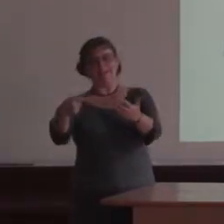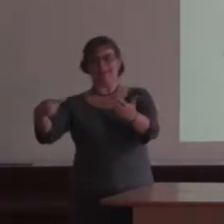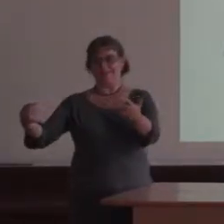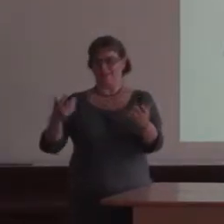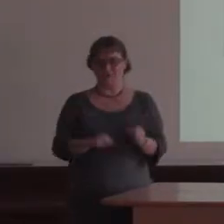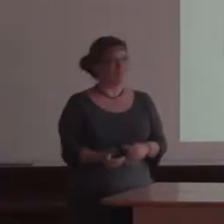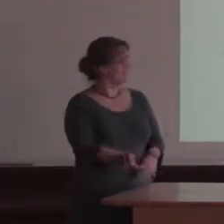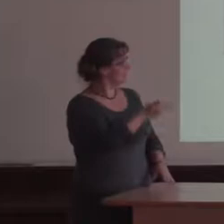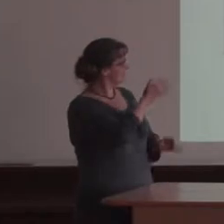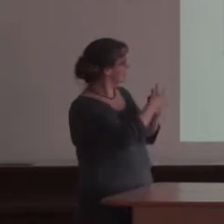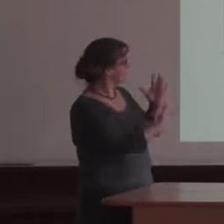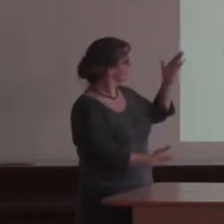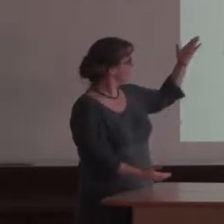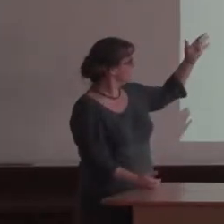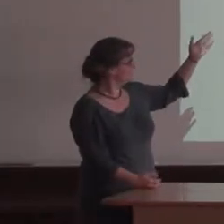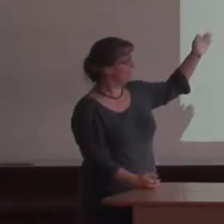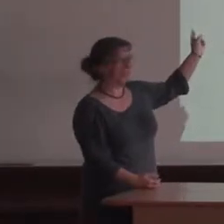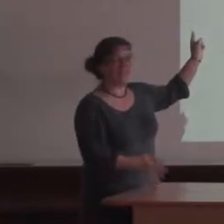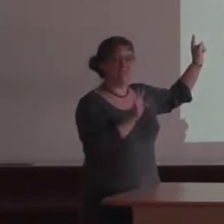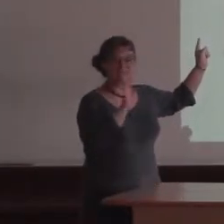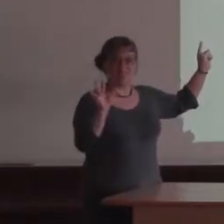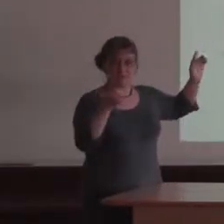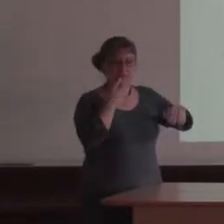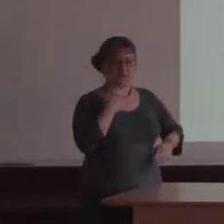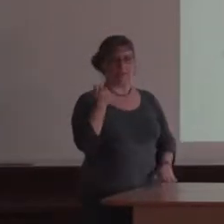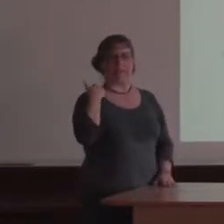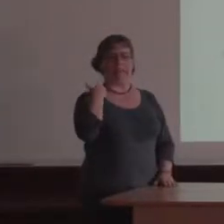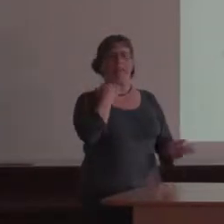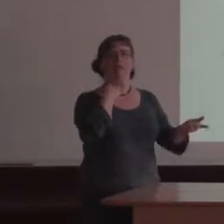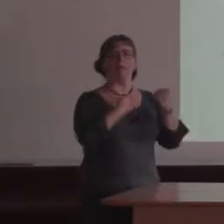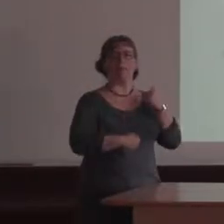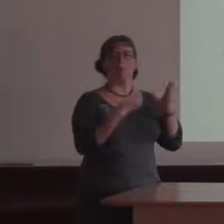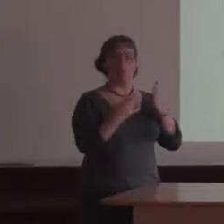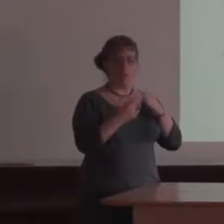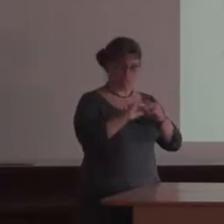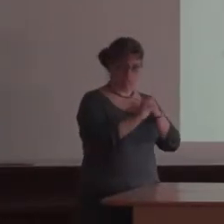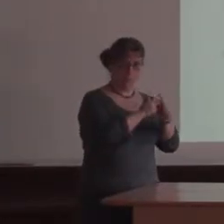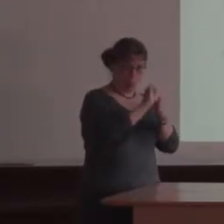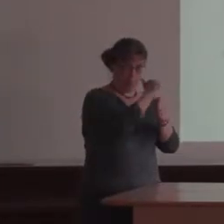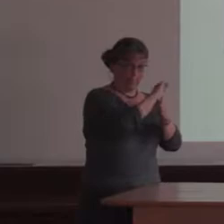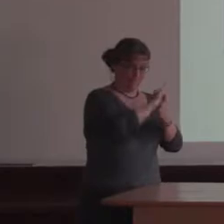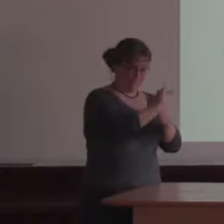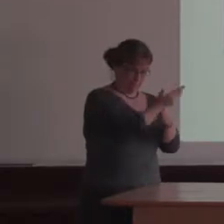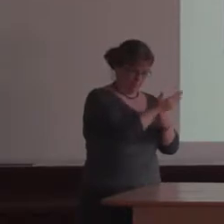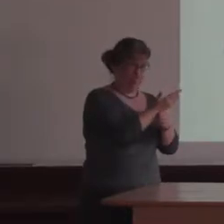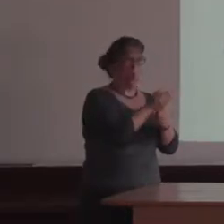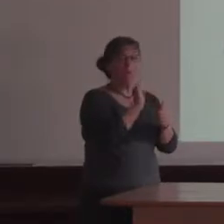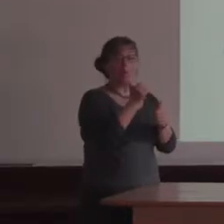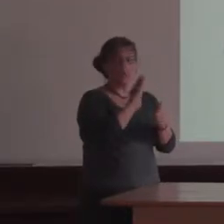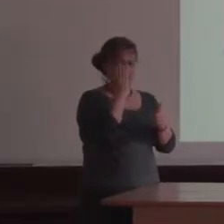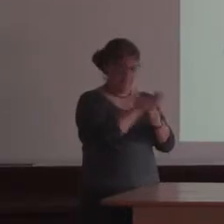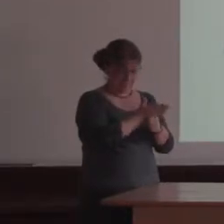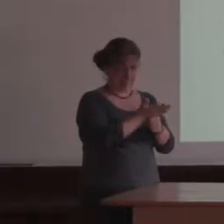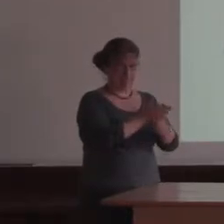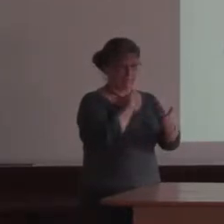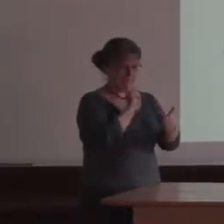--ff--x--pdb, donc ça vous exécute d'abord les tests qui avaient échoué la dernière fois, ça s'arrête au premier qui échoue, ça